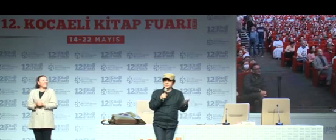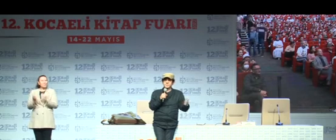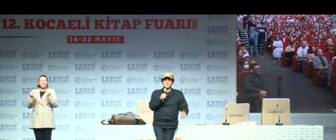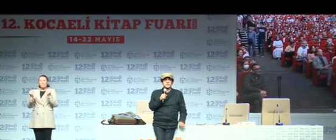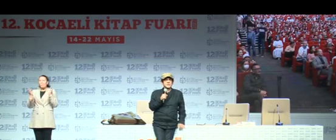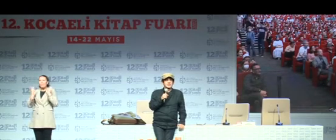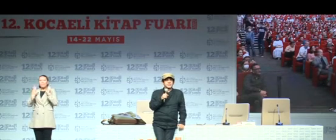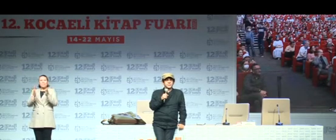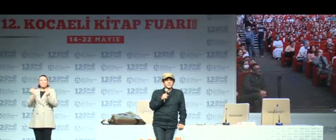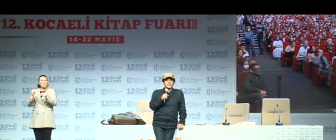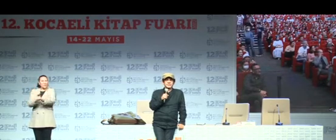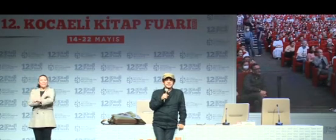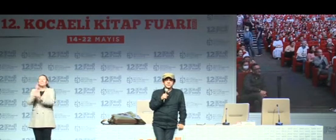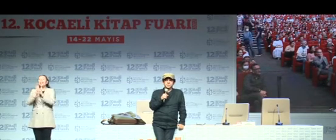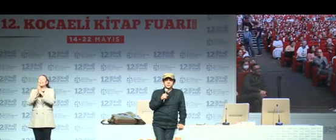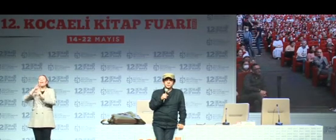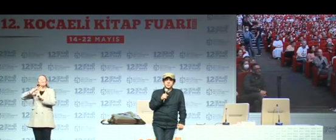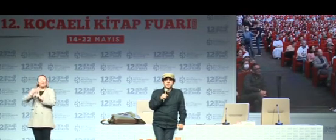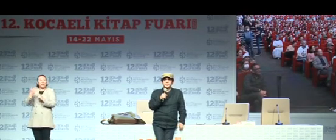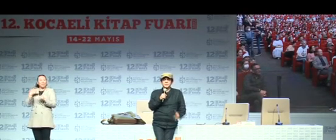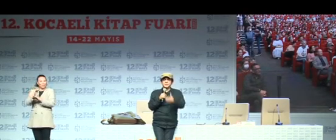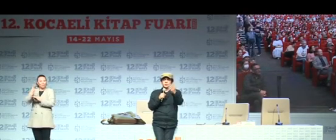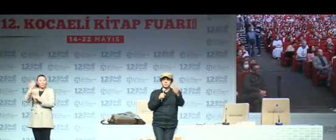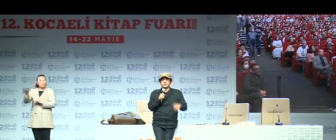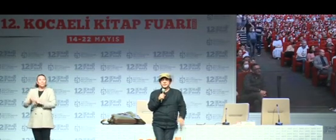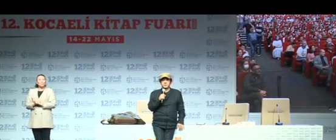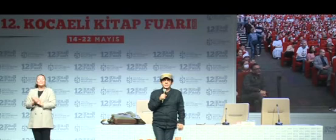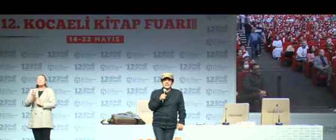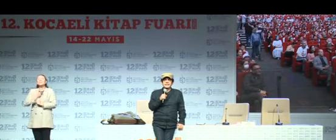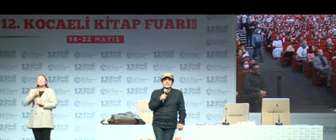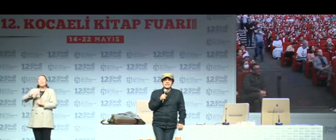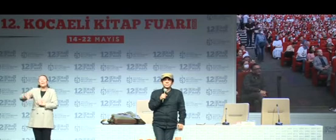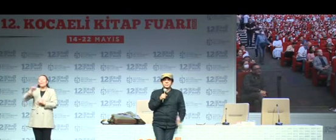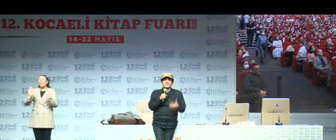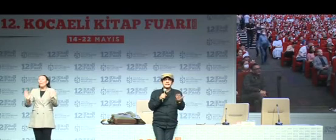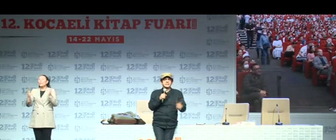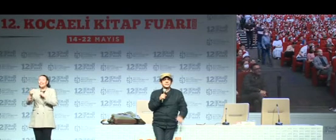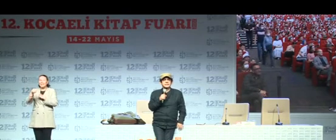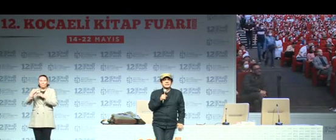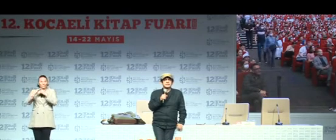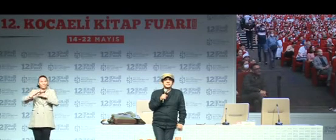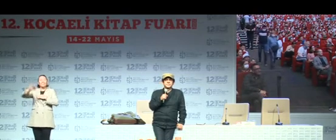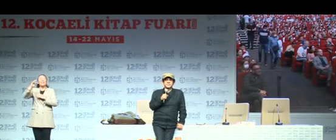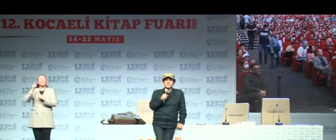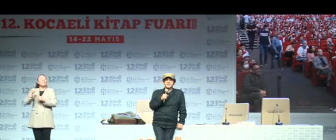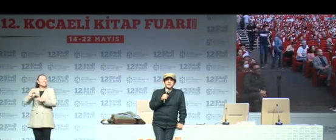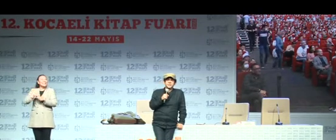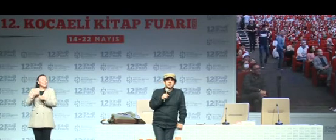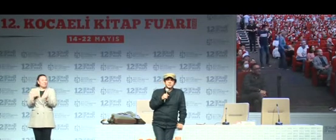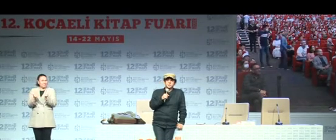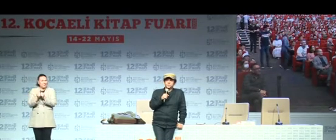çok etkileyici bir kitap fuarı yaşıyoruz. Bizi koydukları odada, burada sahneye çıkanlar